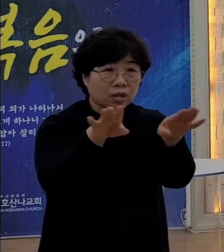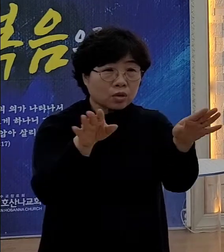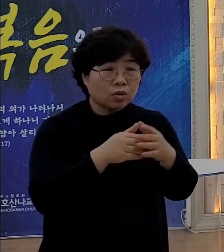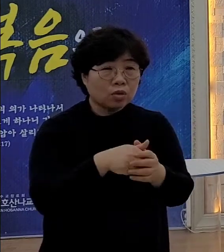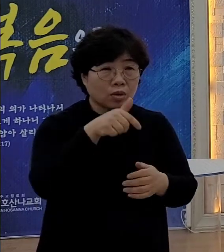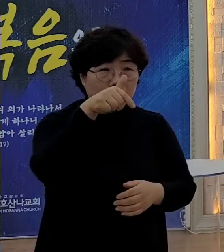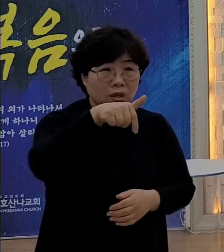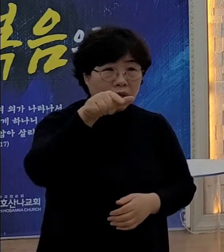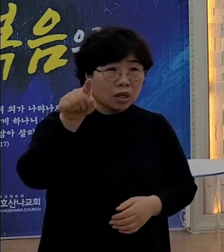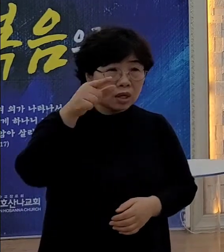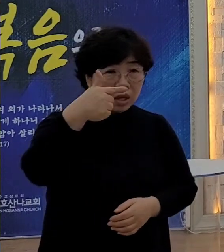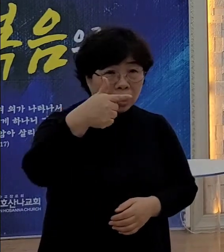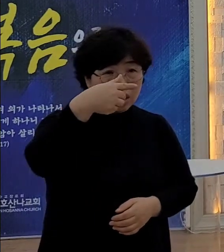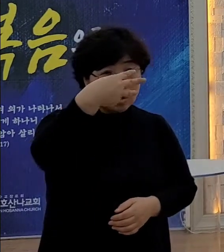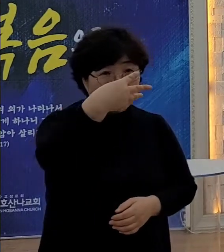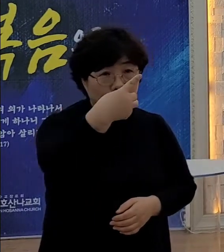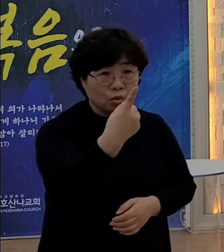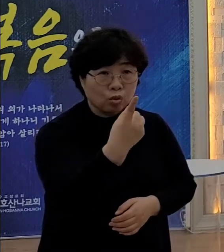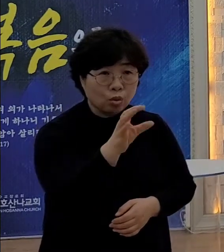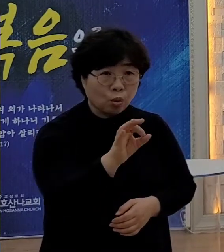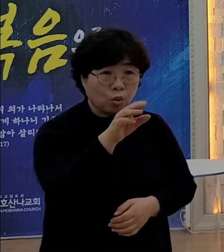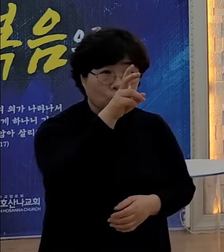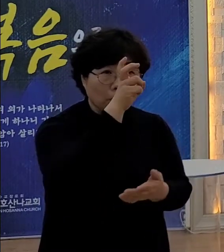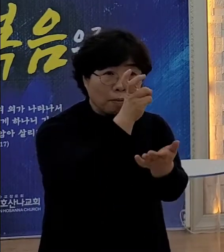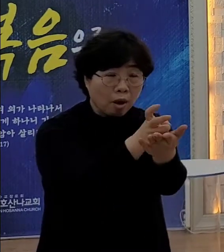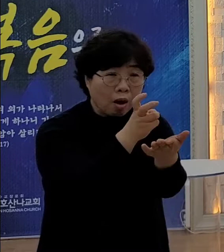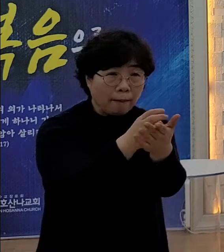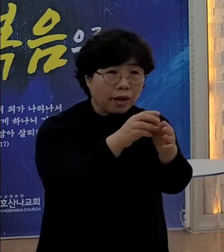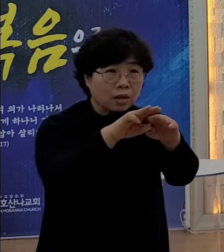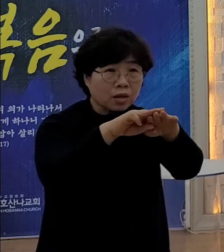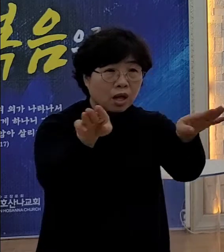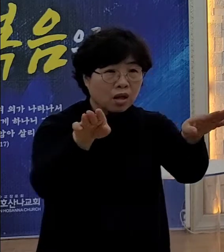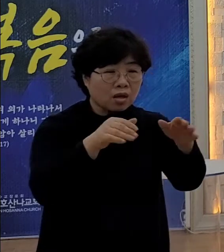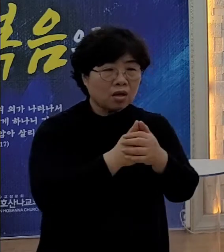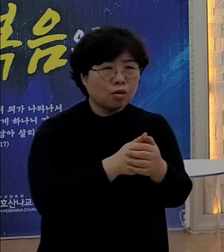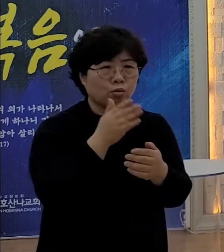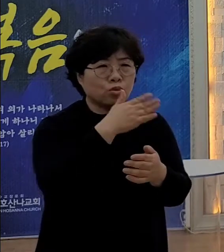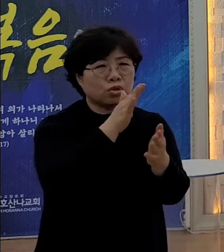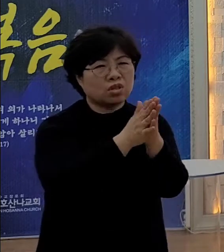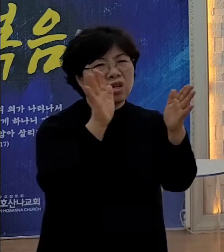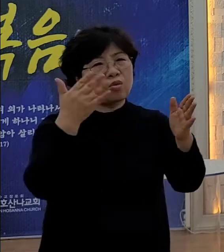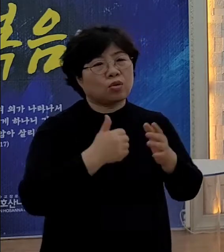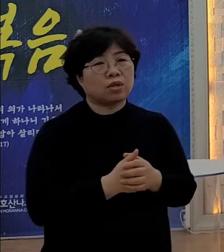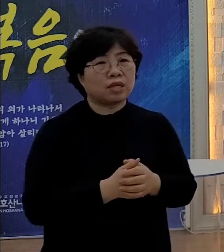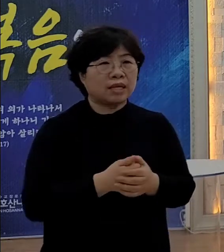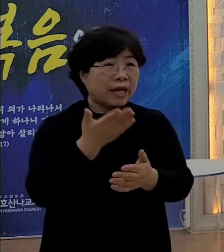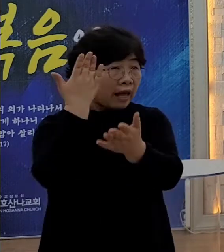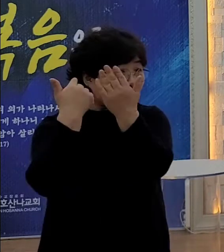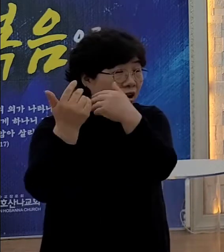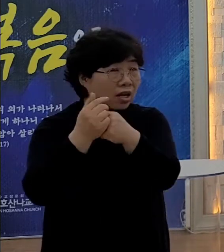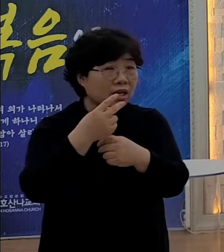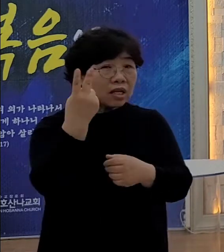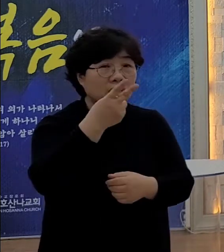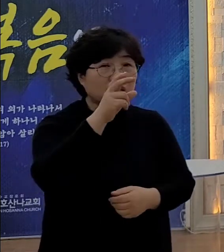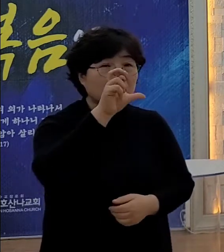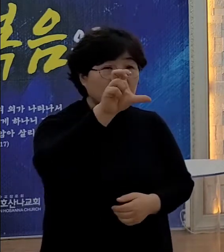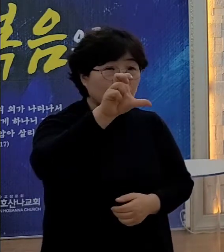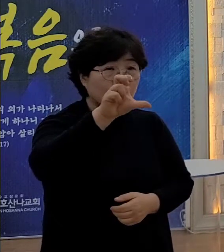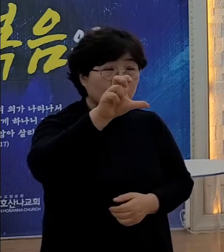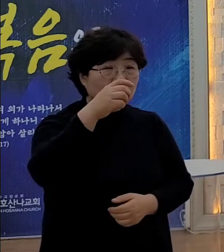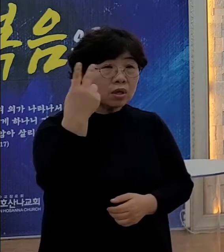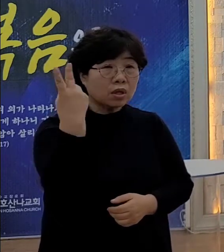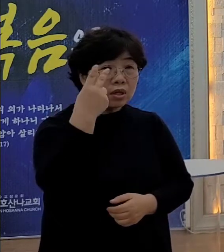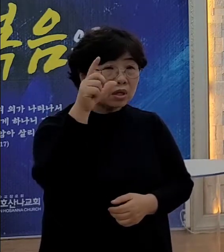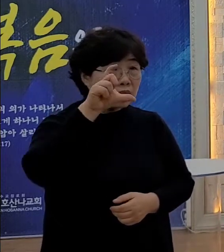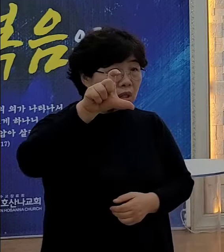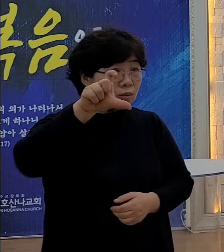예전에는 우리 잘 아시다시피 결혼한 부부와의 관계 이외에 다른 사람과 이렇게 성적인 관계를 하다가